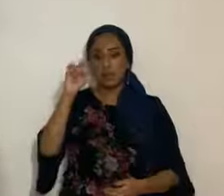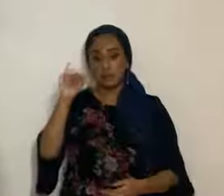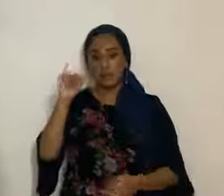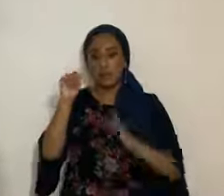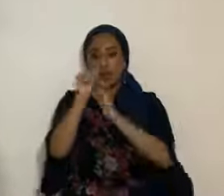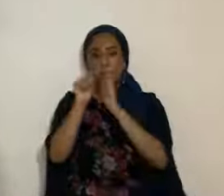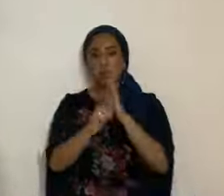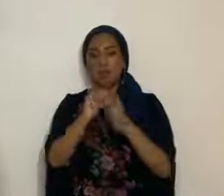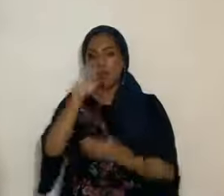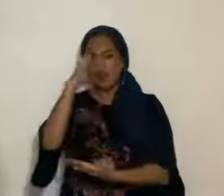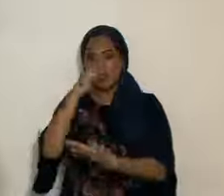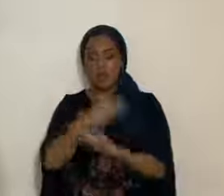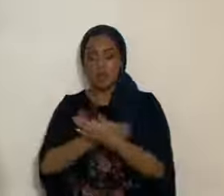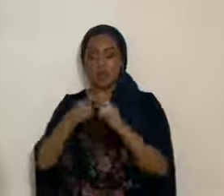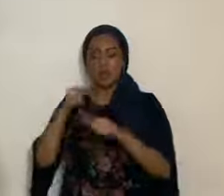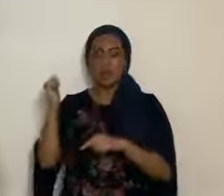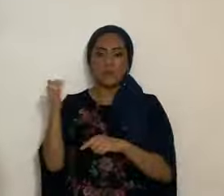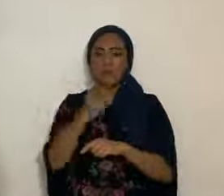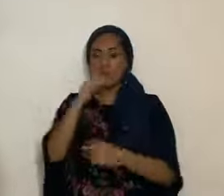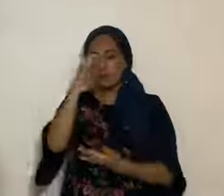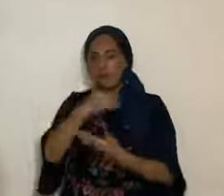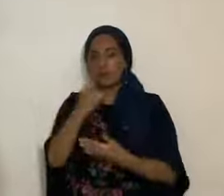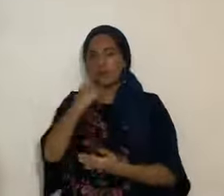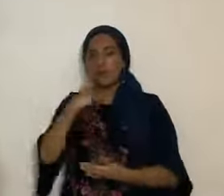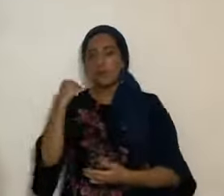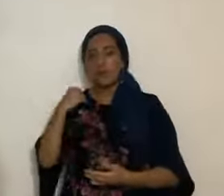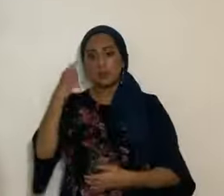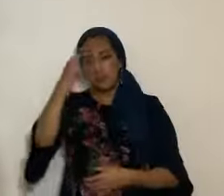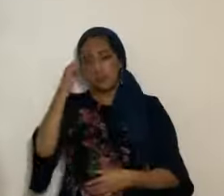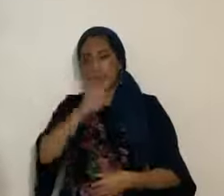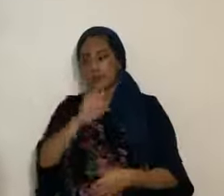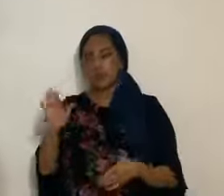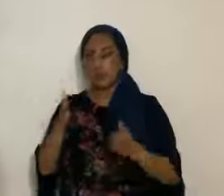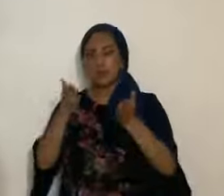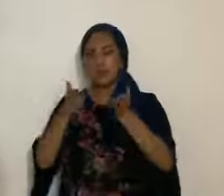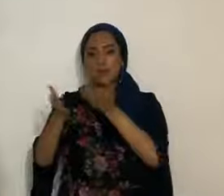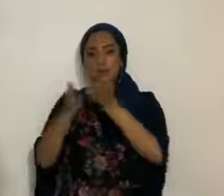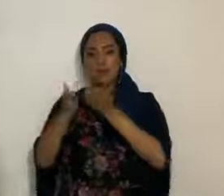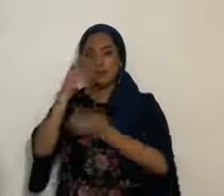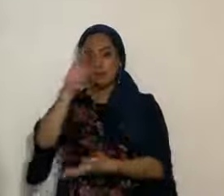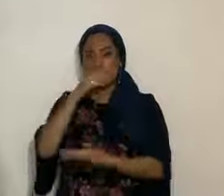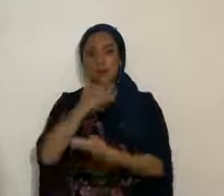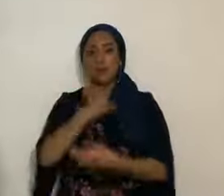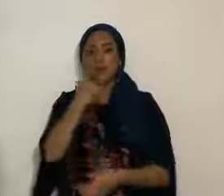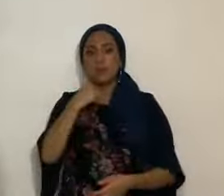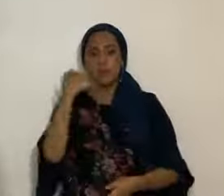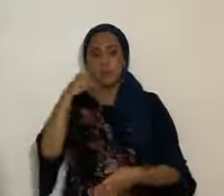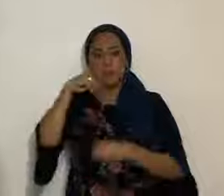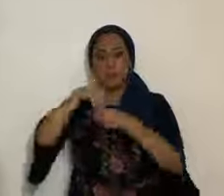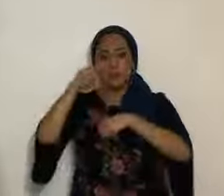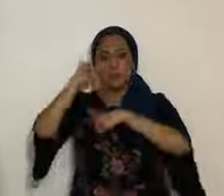hijos de entre los hijos de Israel, para que ejerzan el ministerio de los hijos de Israel en el Mishkan de reunión,